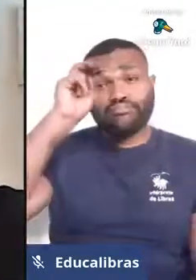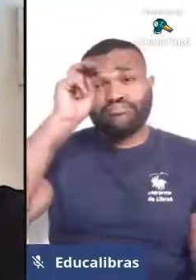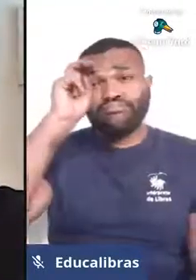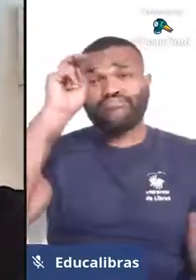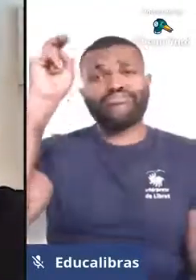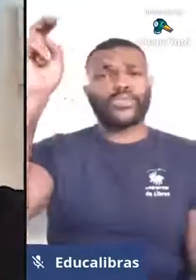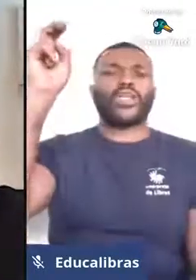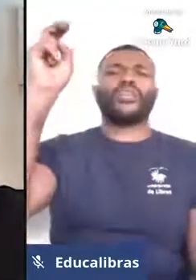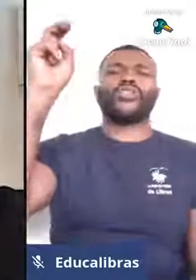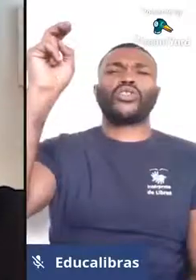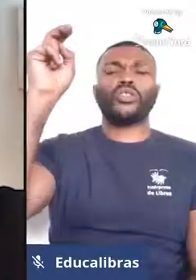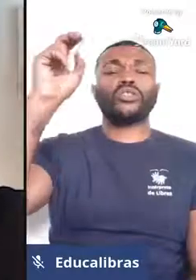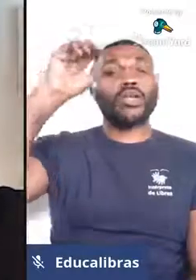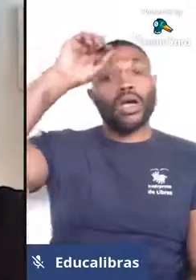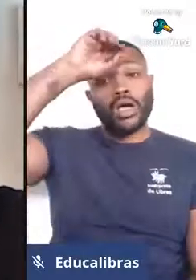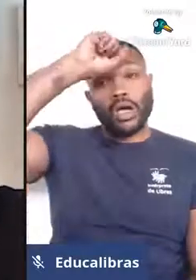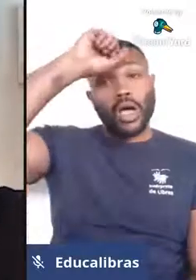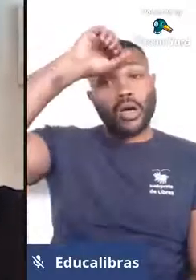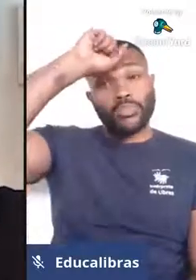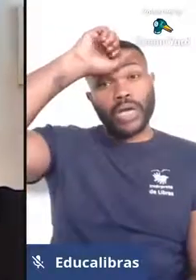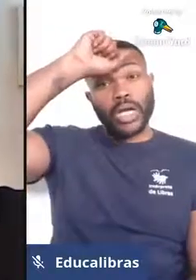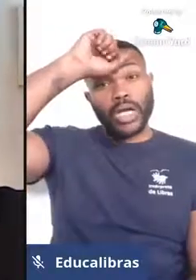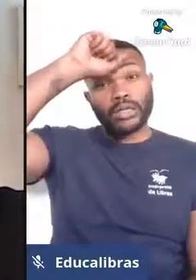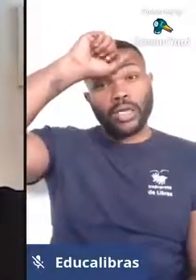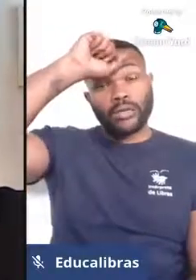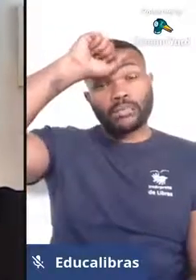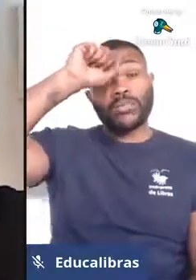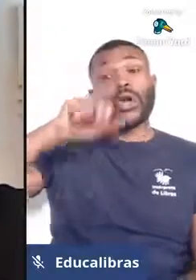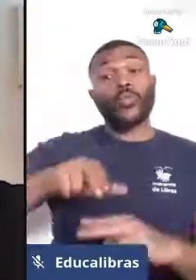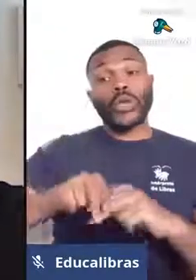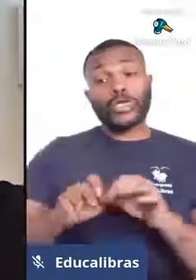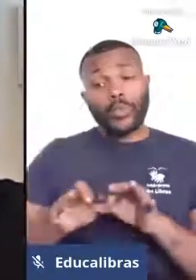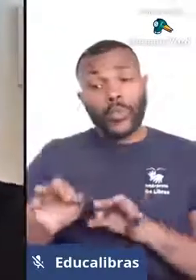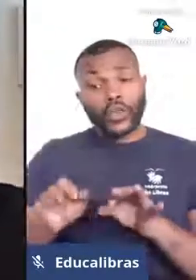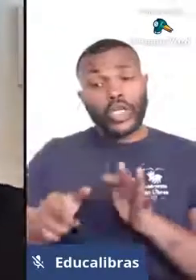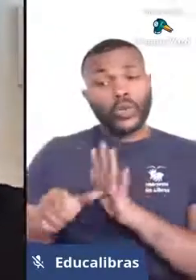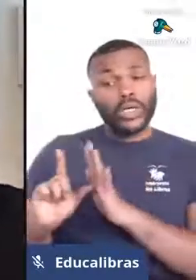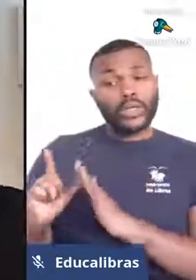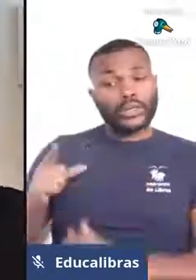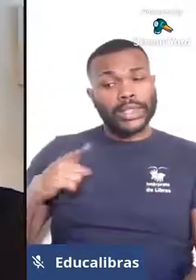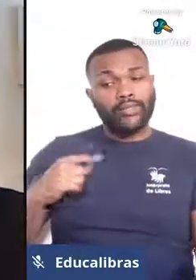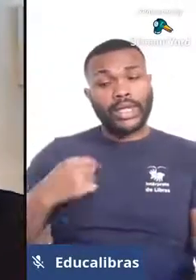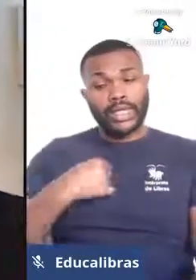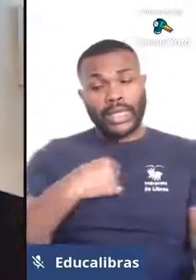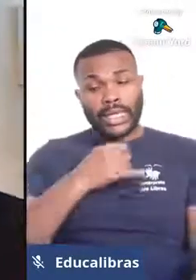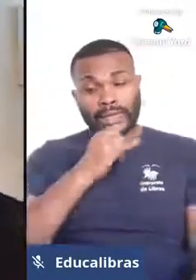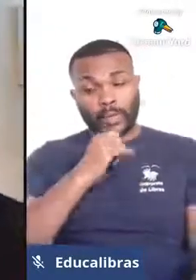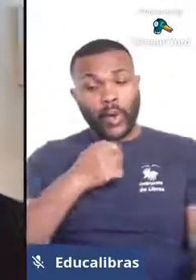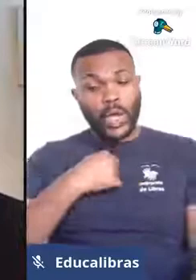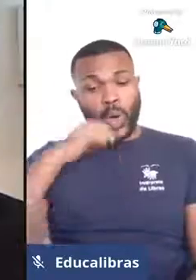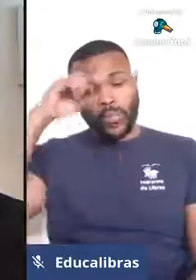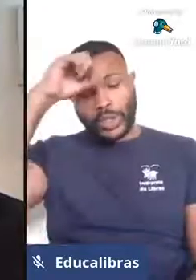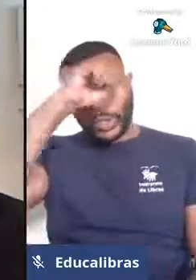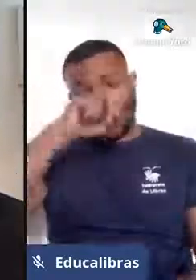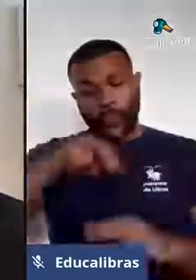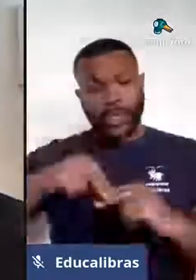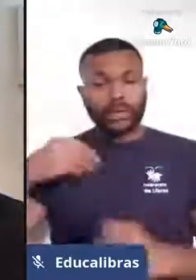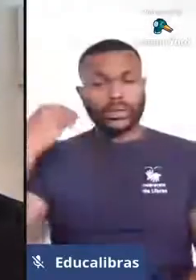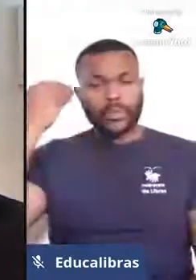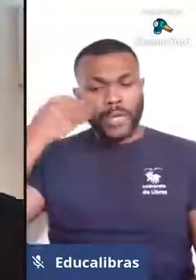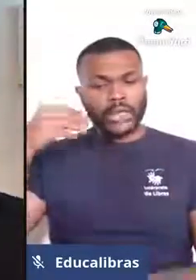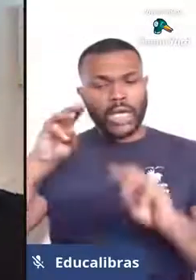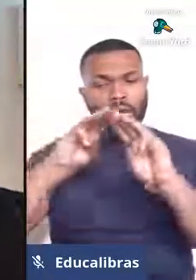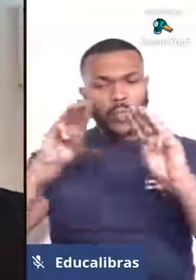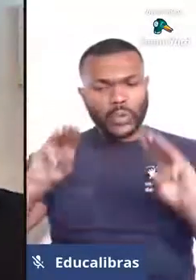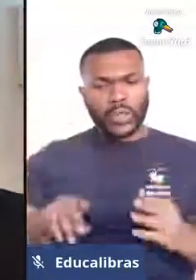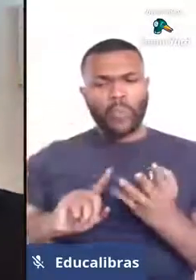que aprendem com esses projetos do passado. Então, não só como eu aprendi por ter passado por esses projetos, todo